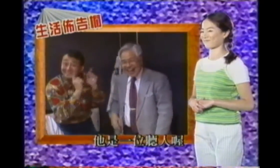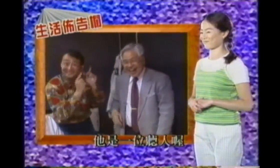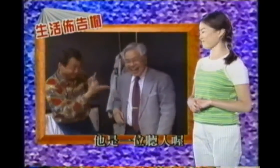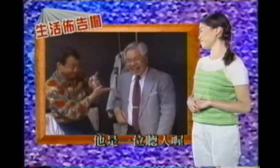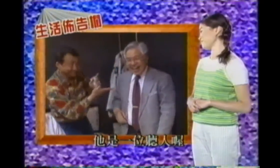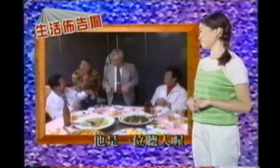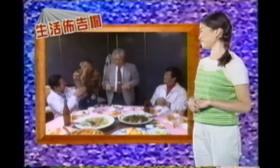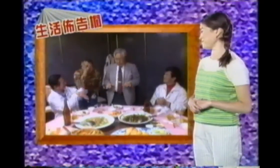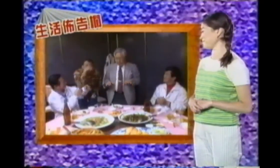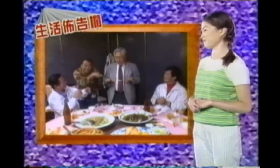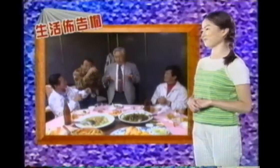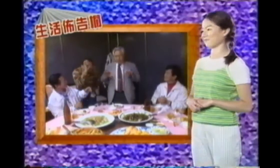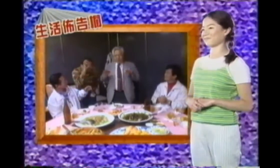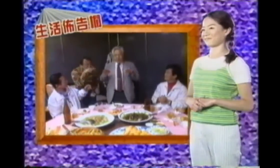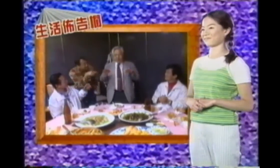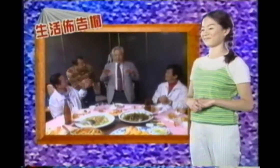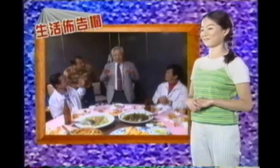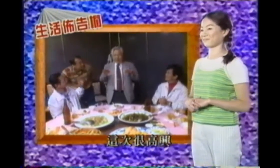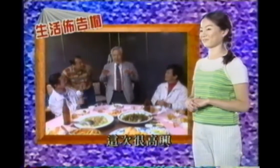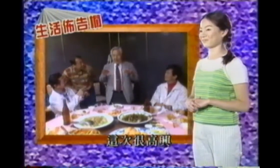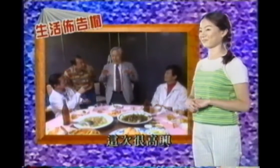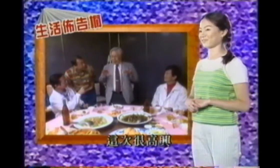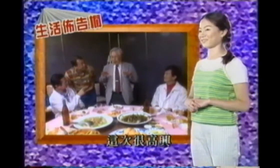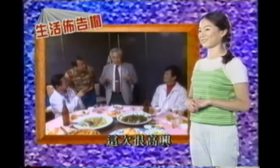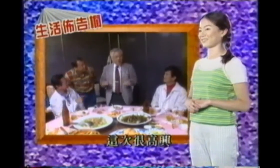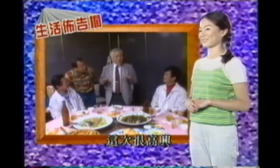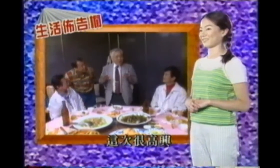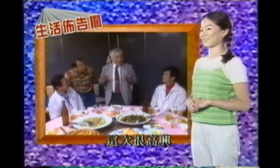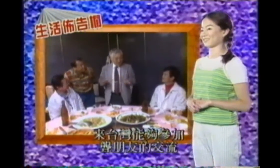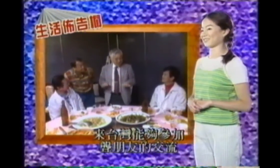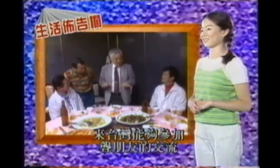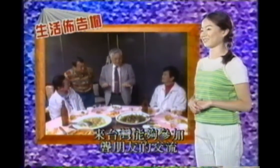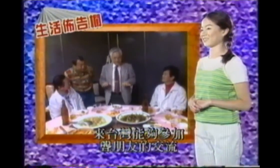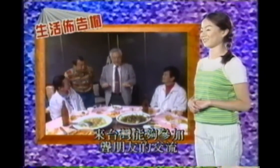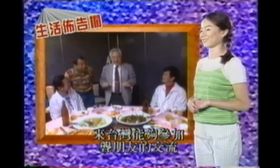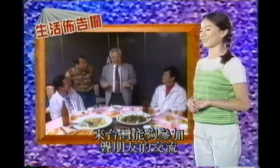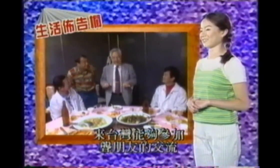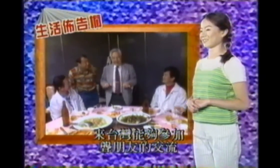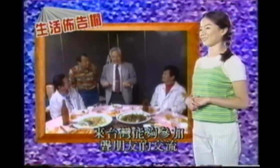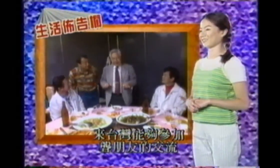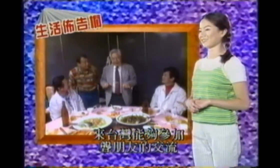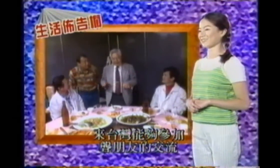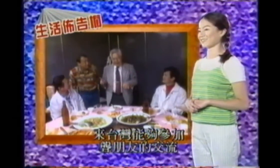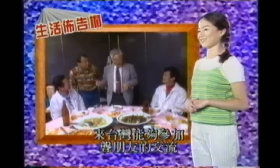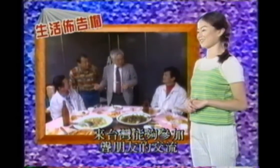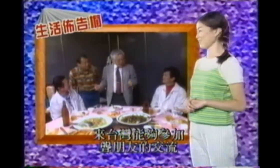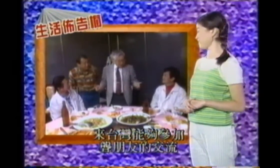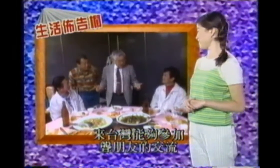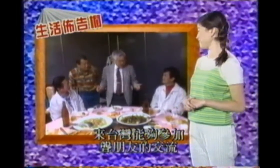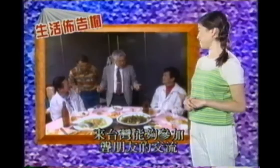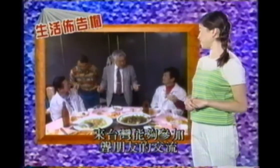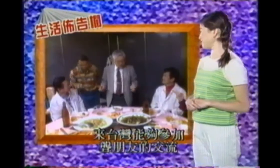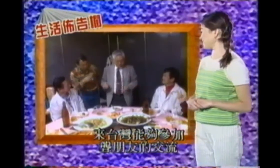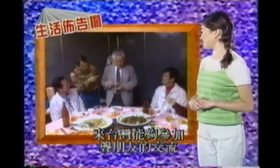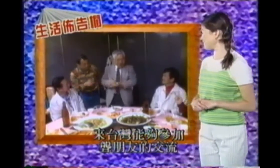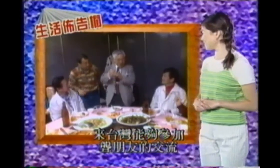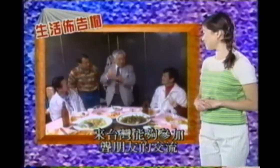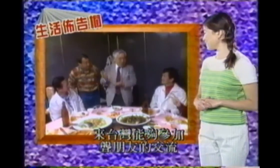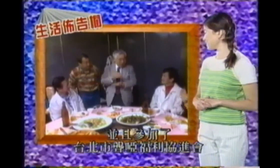人哦。 这次很高兴来台湾能够参加龙朋友的这个交流，并